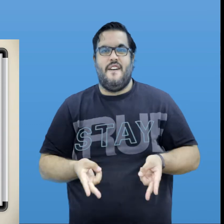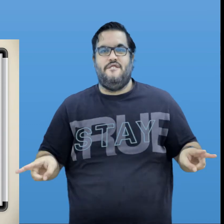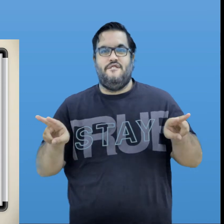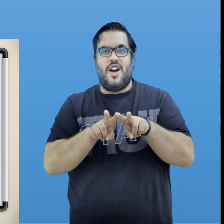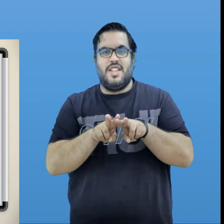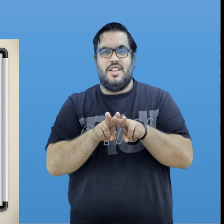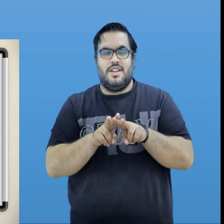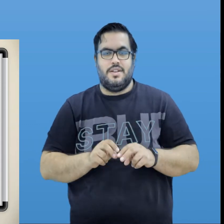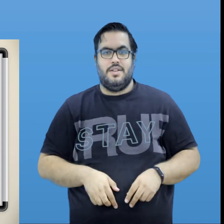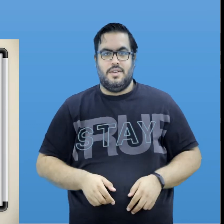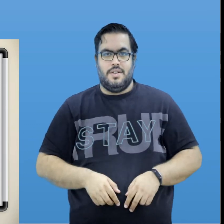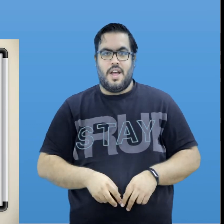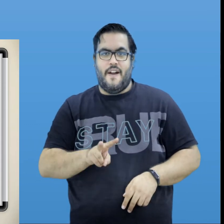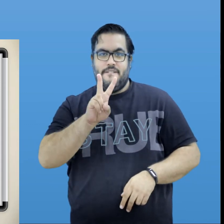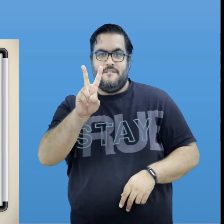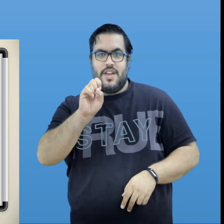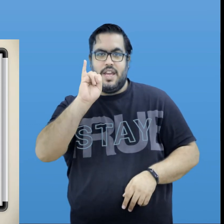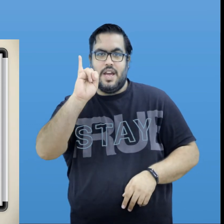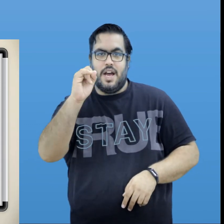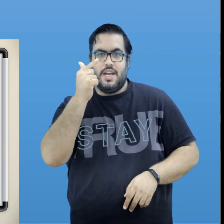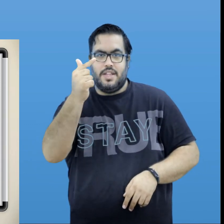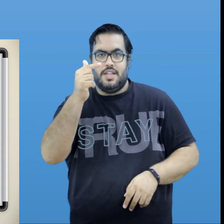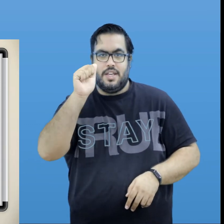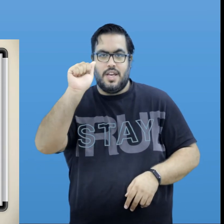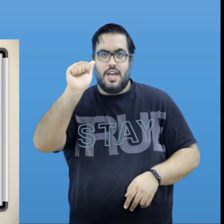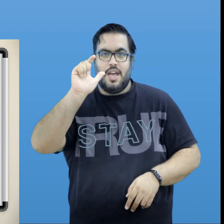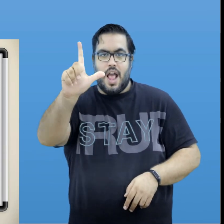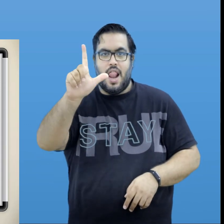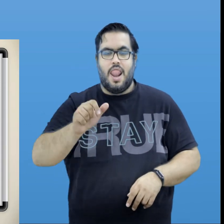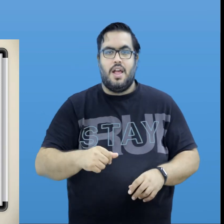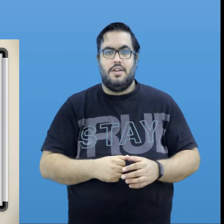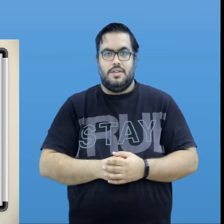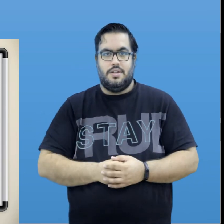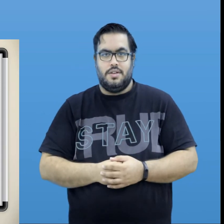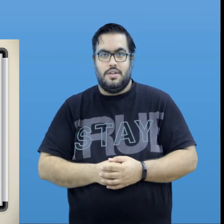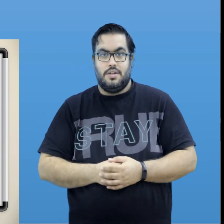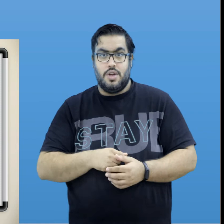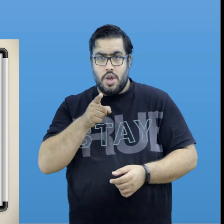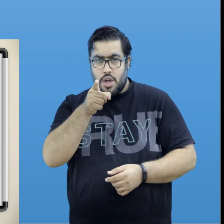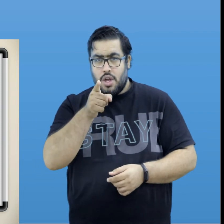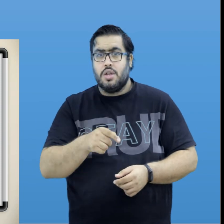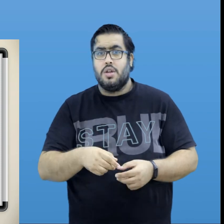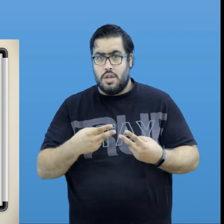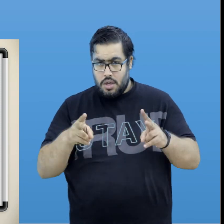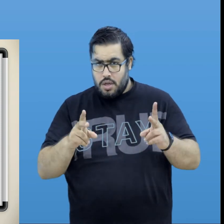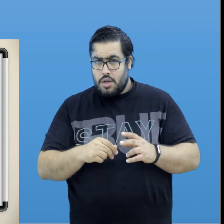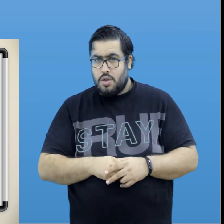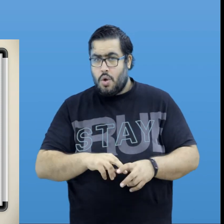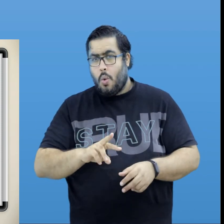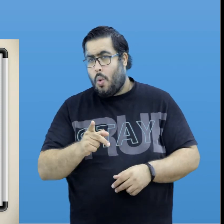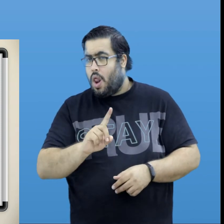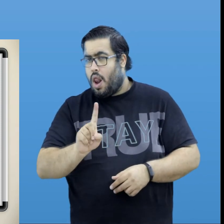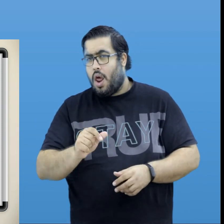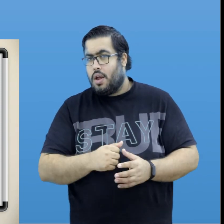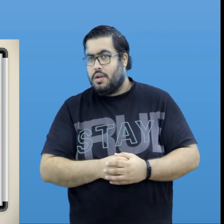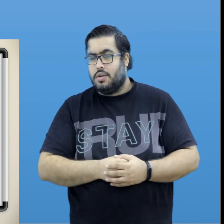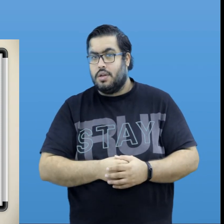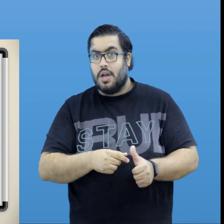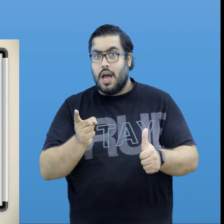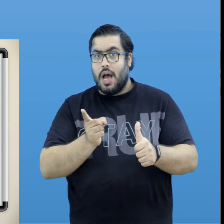these are vocabulary items we took in the previous episodes. The last one, سوء التغذية, it means